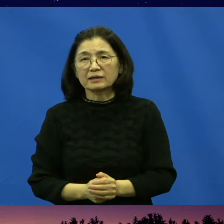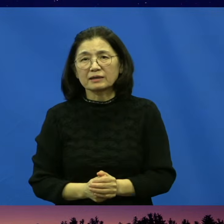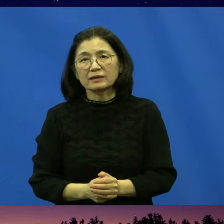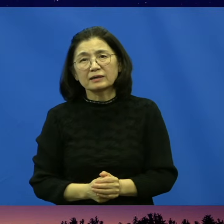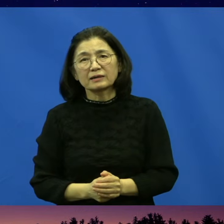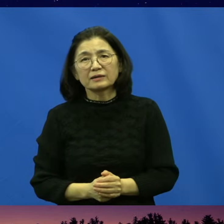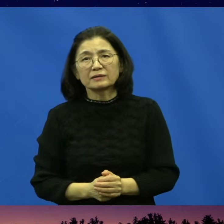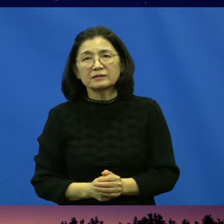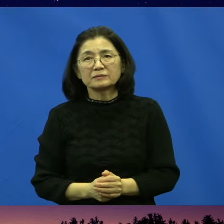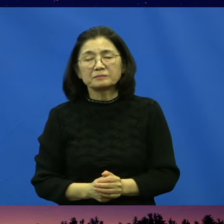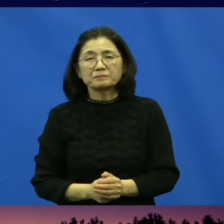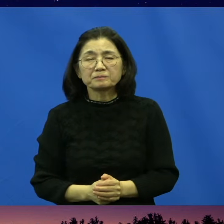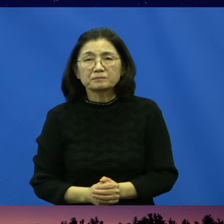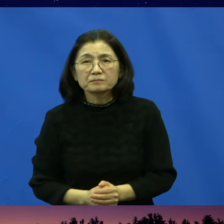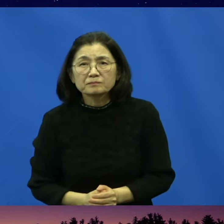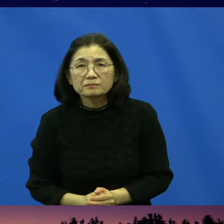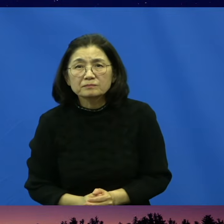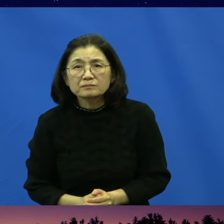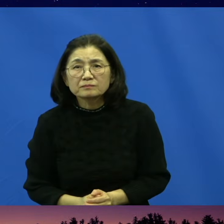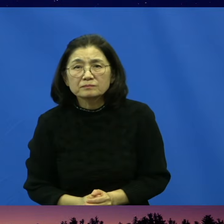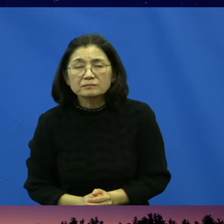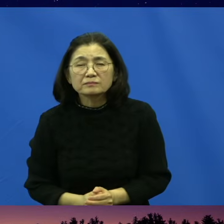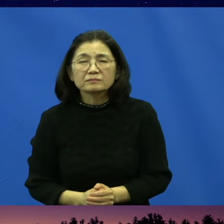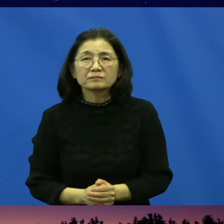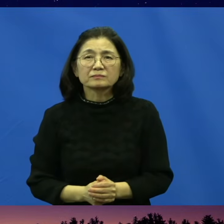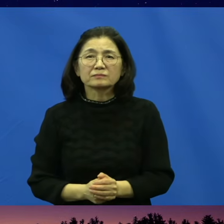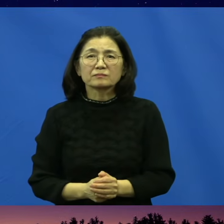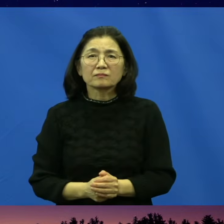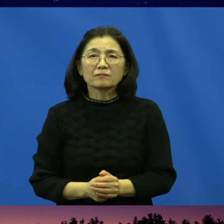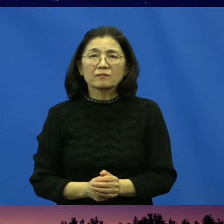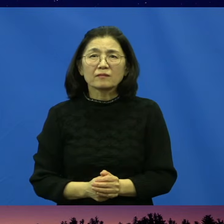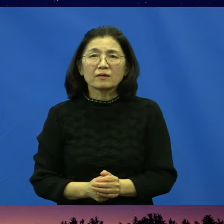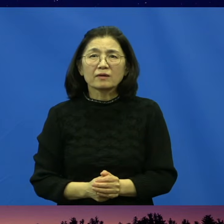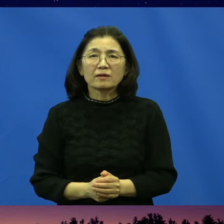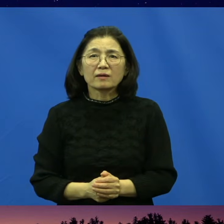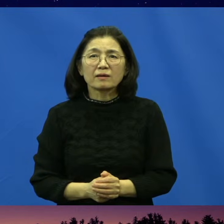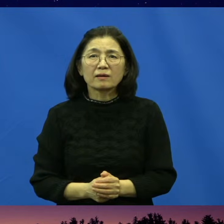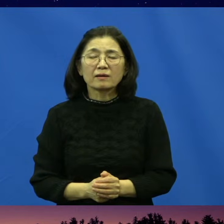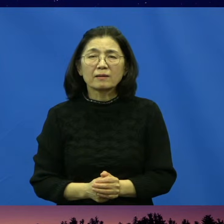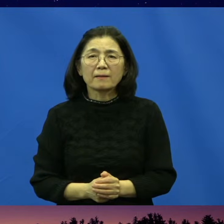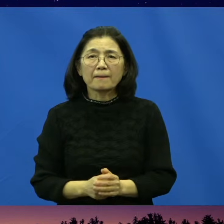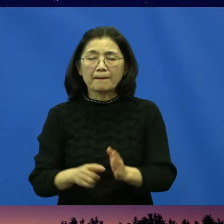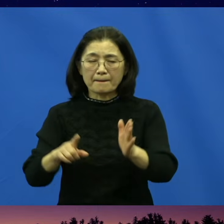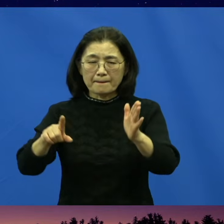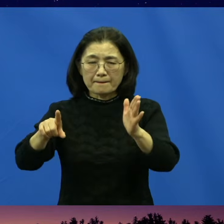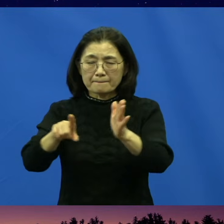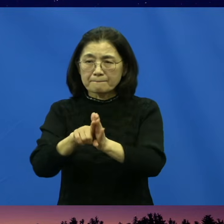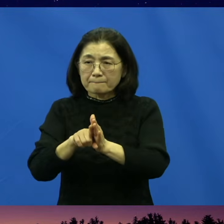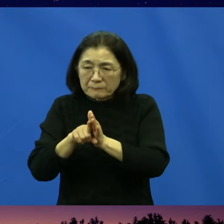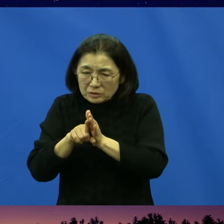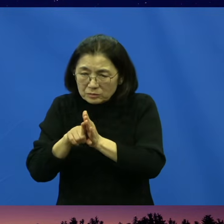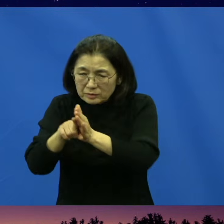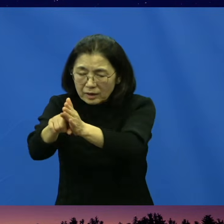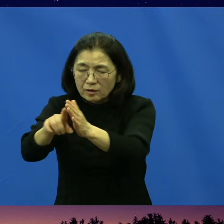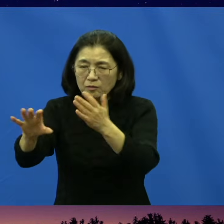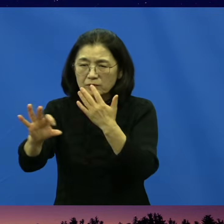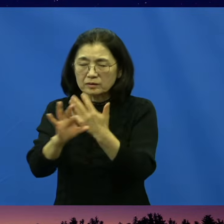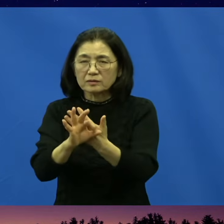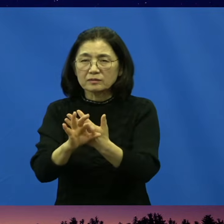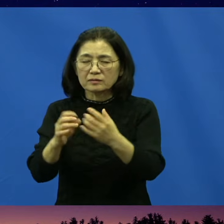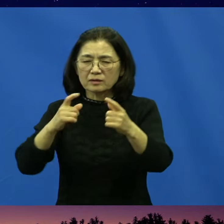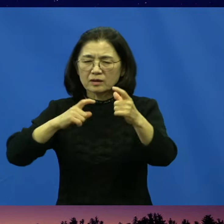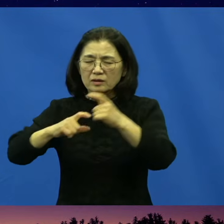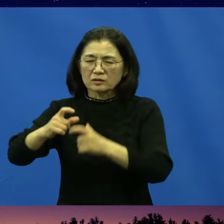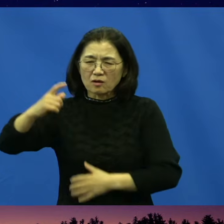믿음의 방해를 더하면 포기가 나오는 것이 아니라 더 깊은 갈망과 더 깊은 결단이